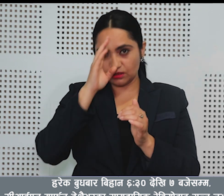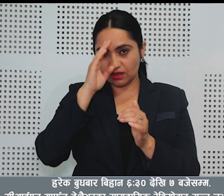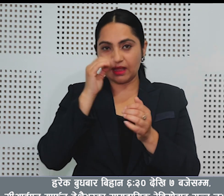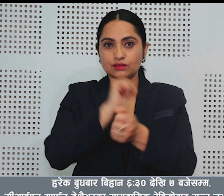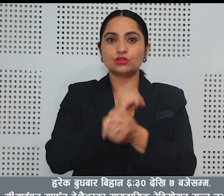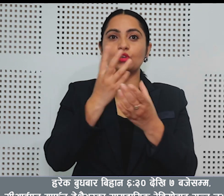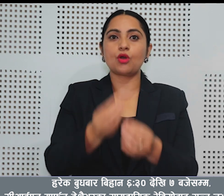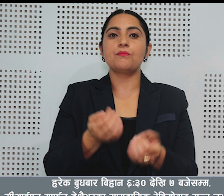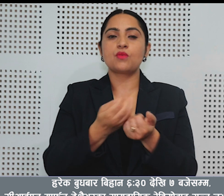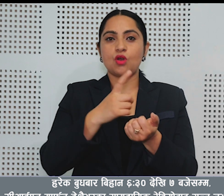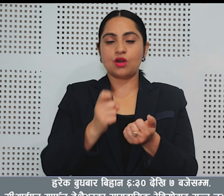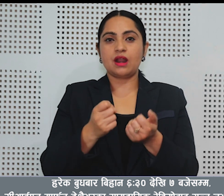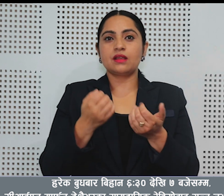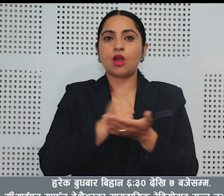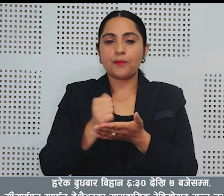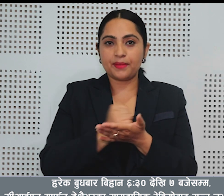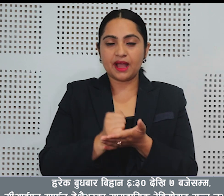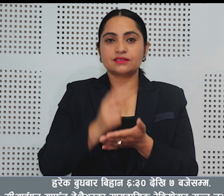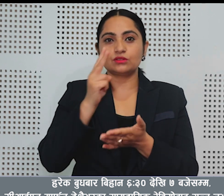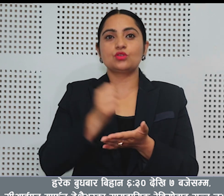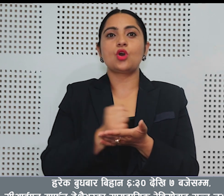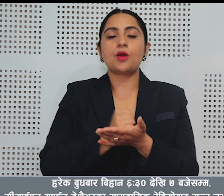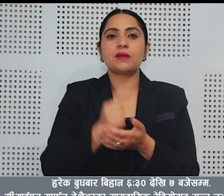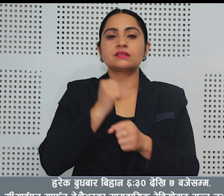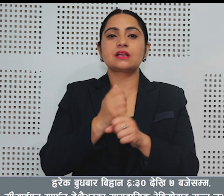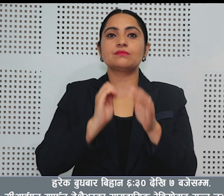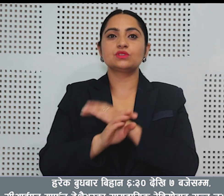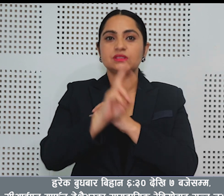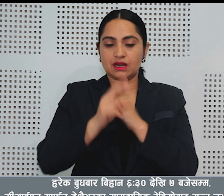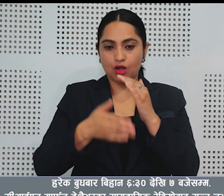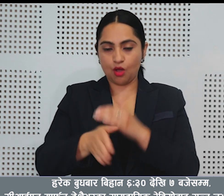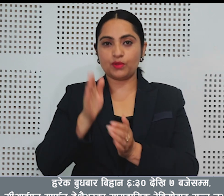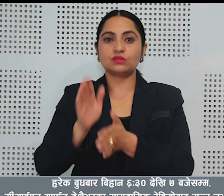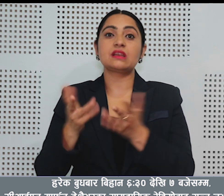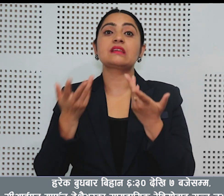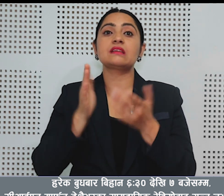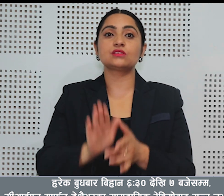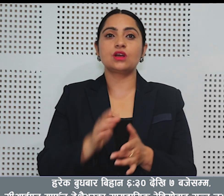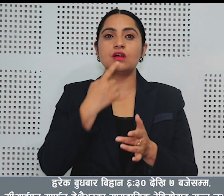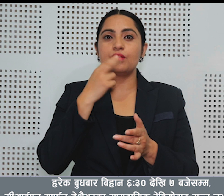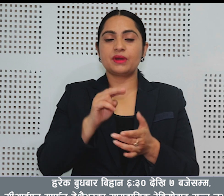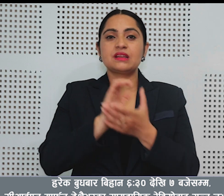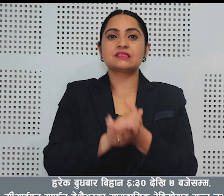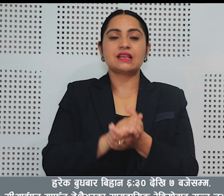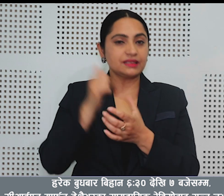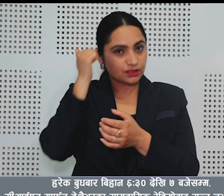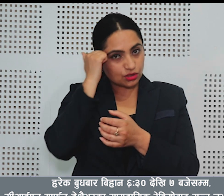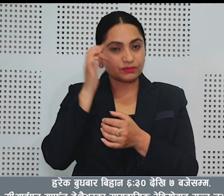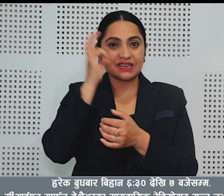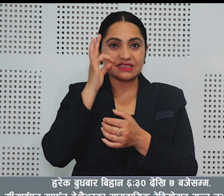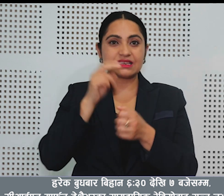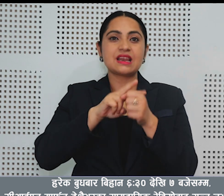हुने जोखिम न्यूनीकरणका लागि गरिरहेका अभ्यास, ती अभ्यासको कार्यान्वयन र अबको योजना के छ भनेर साथी सम्झना